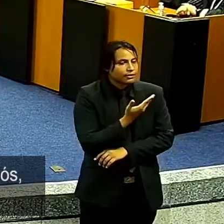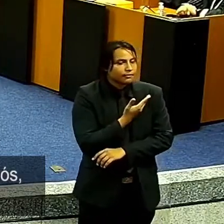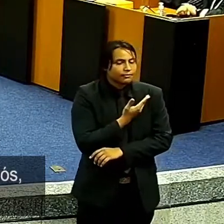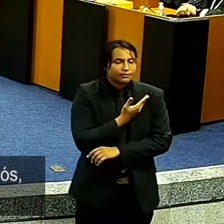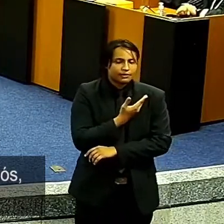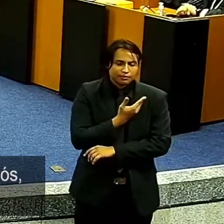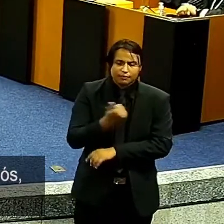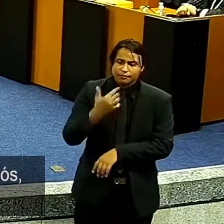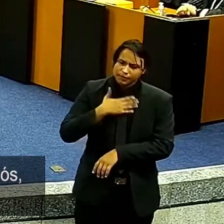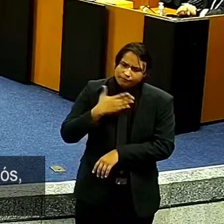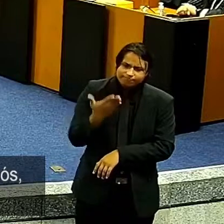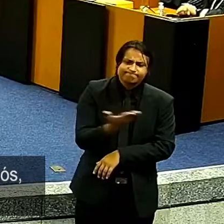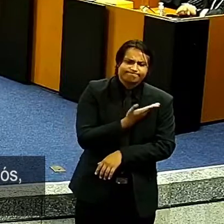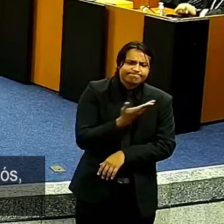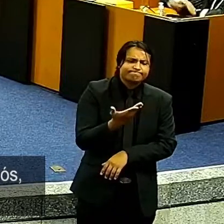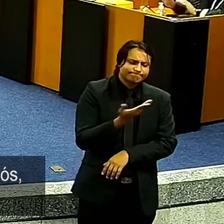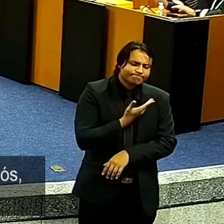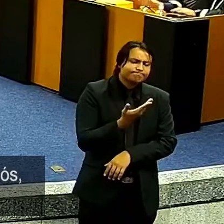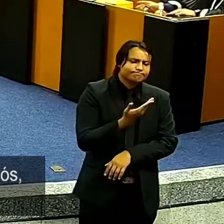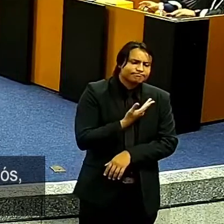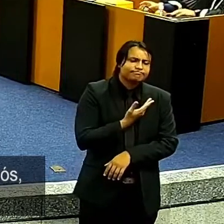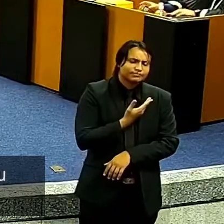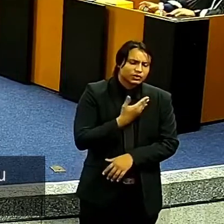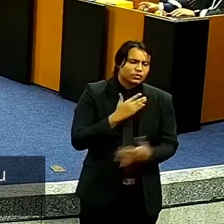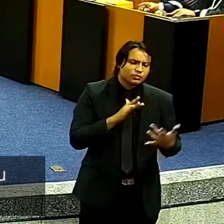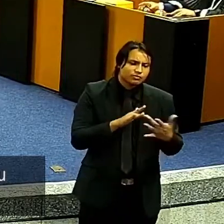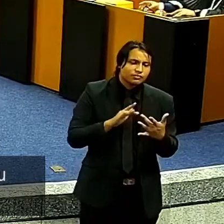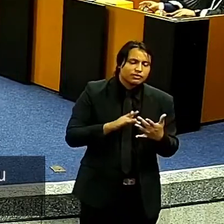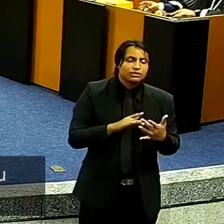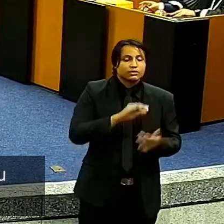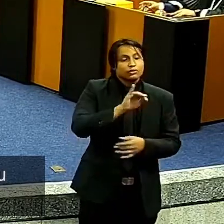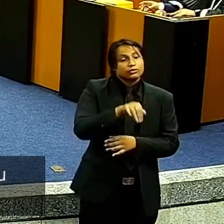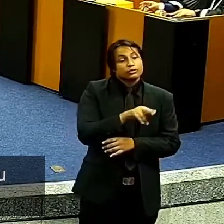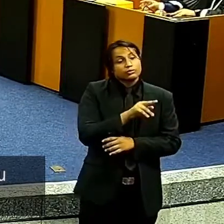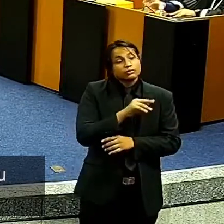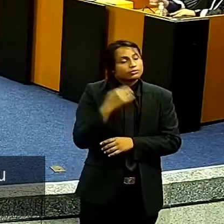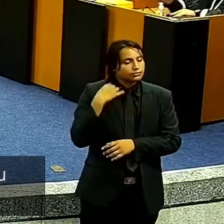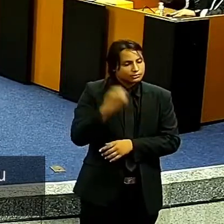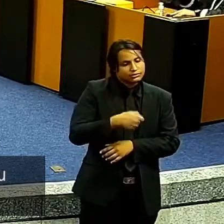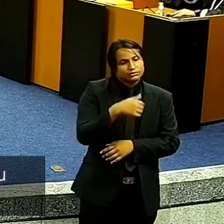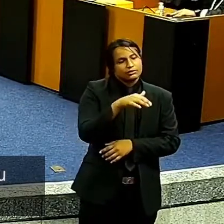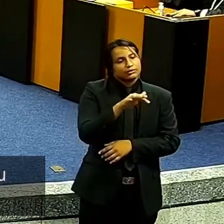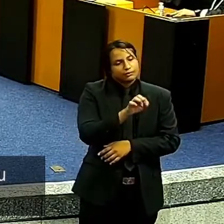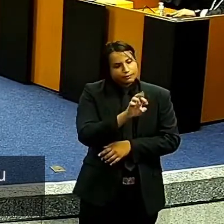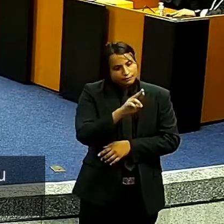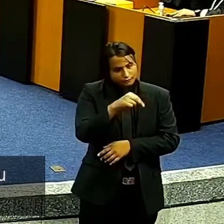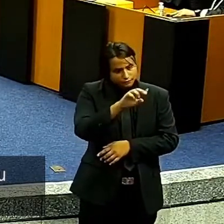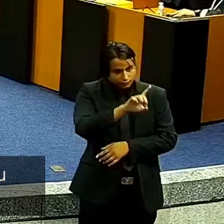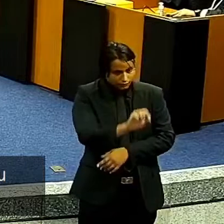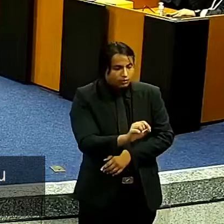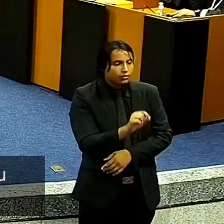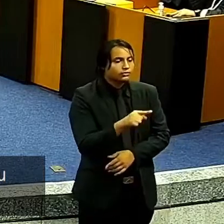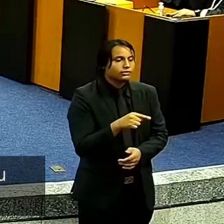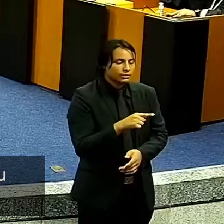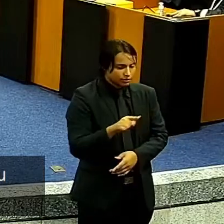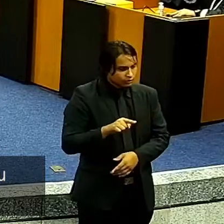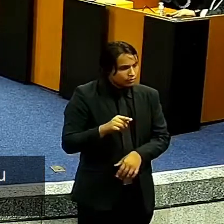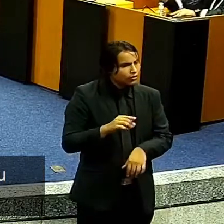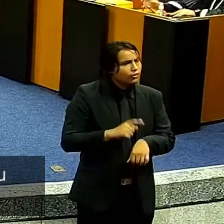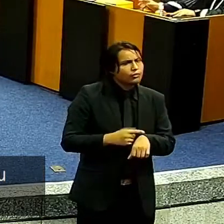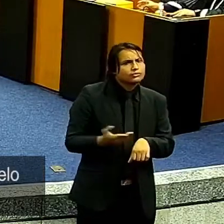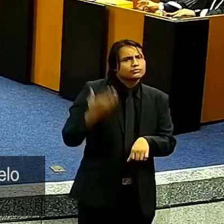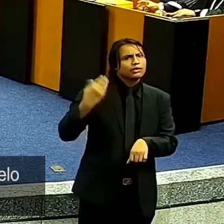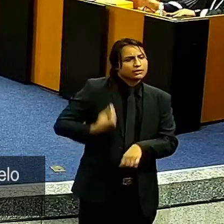meu dileto colega e amigo juiz Fernando Cruz pelo apoio que em vida me